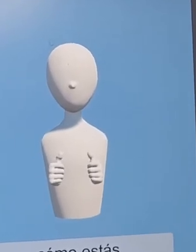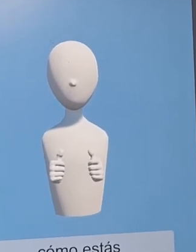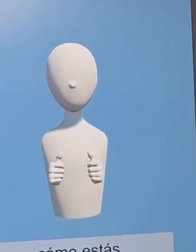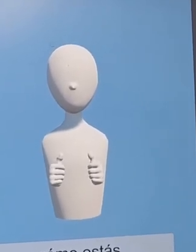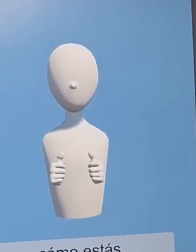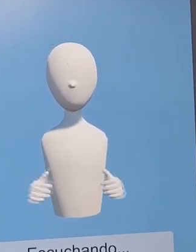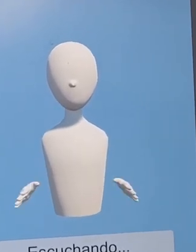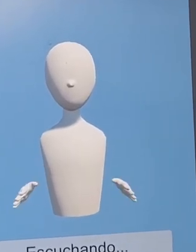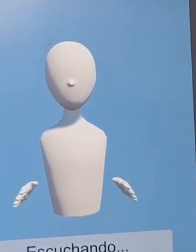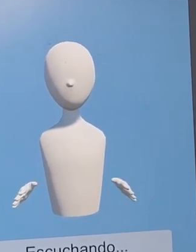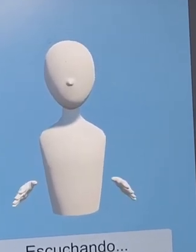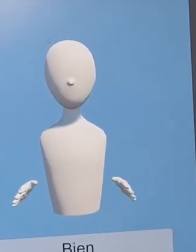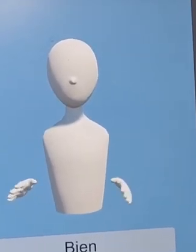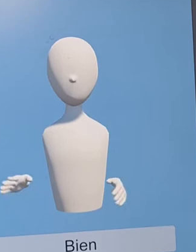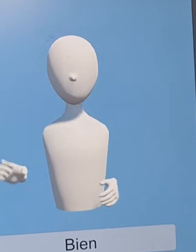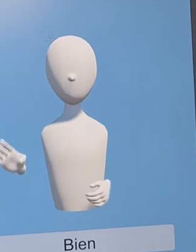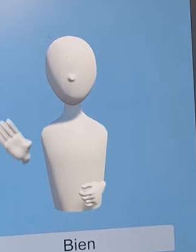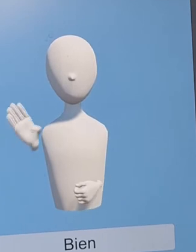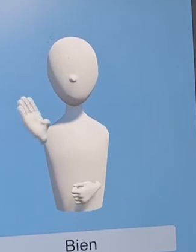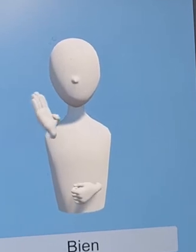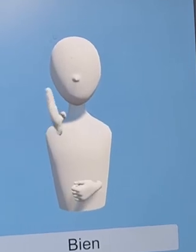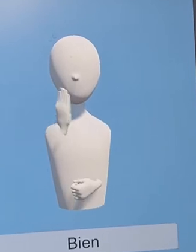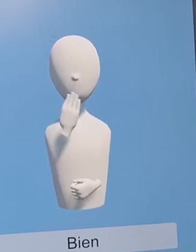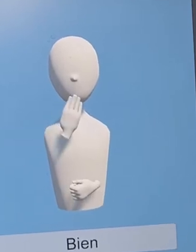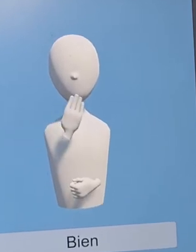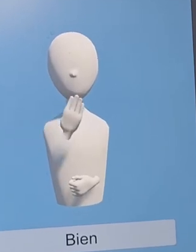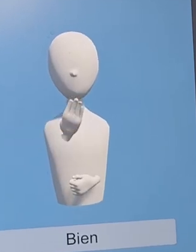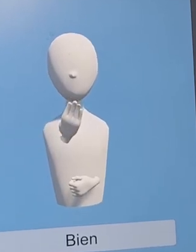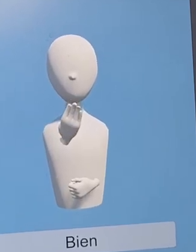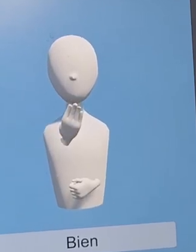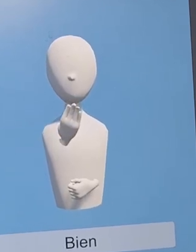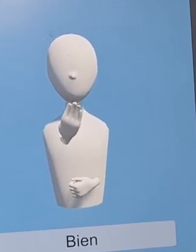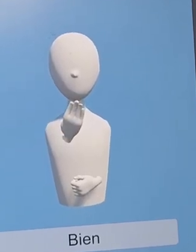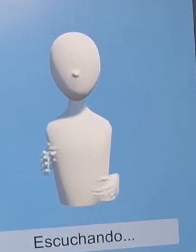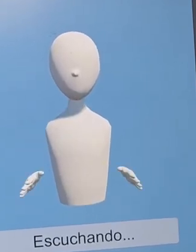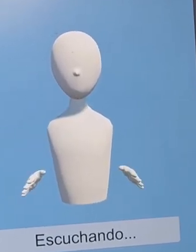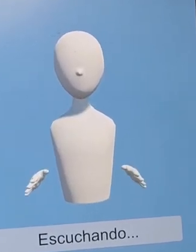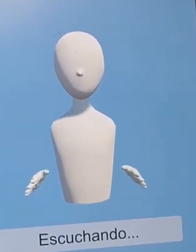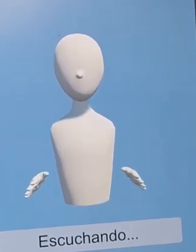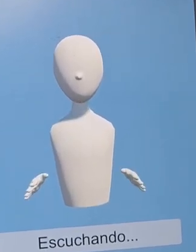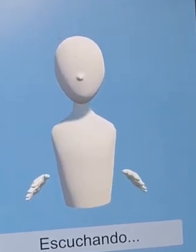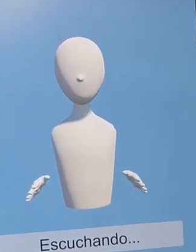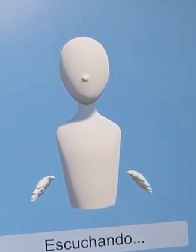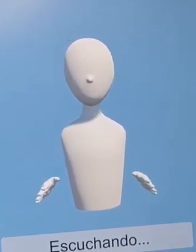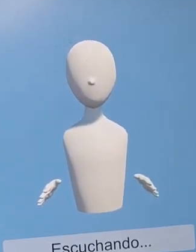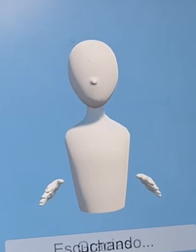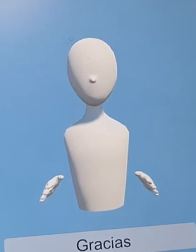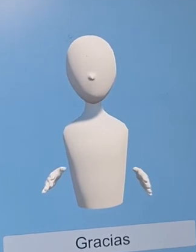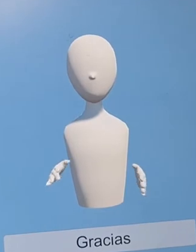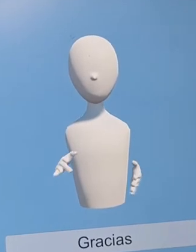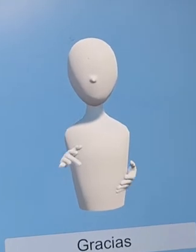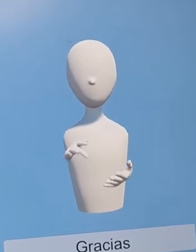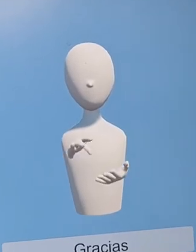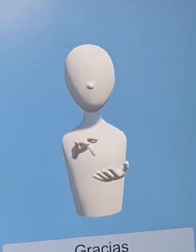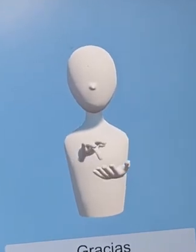y 2.3 millones de personas con discapacidad auditiva. Entonces lo que pretendemos es ayudar a todas esas personas para que